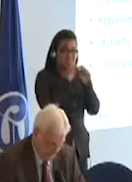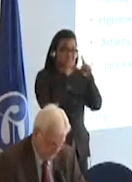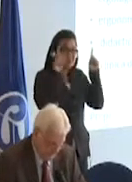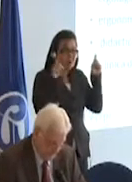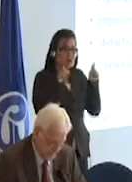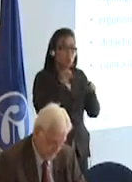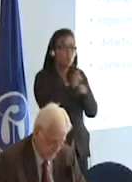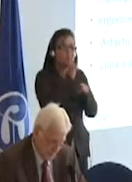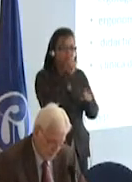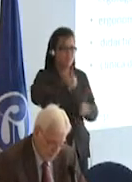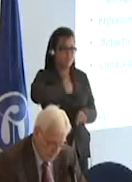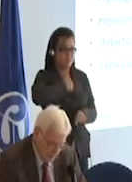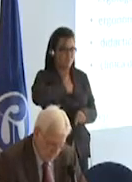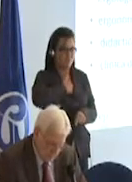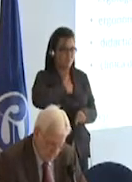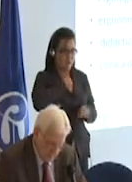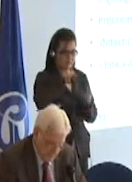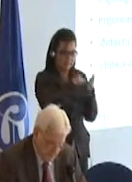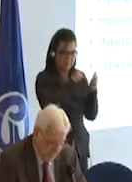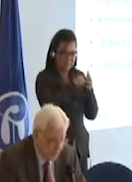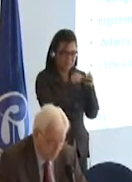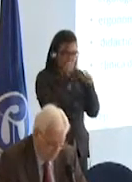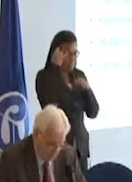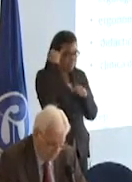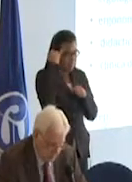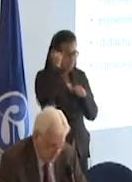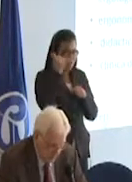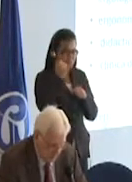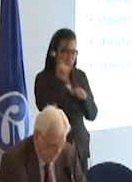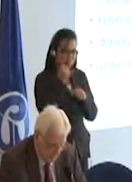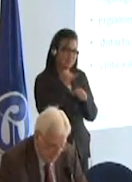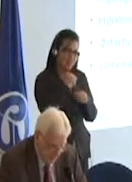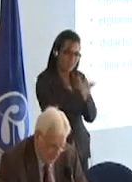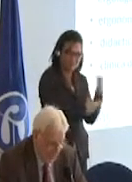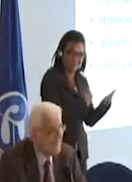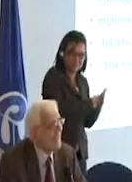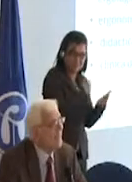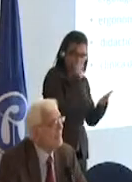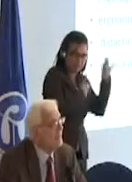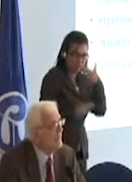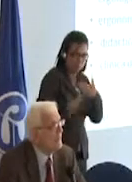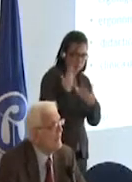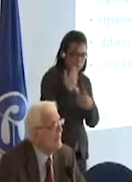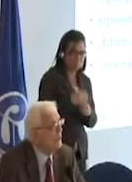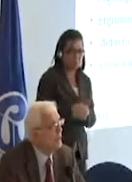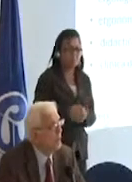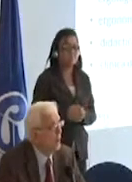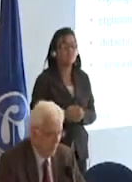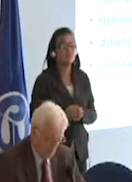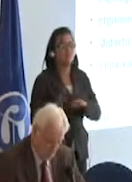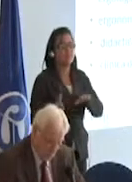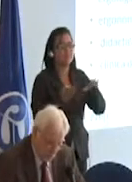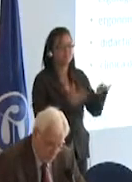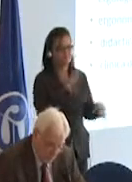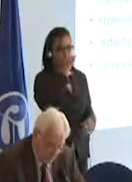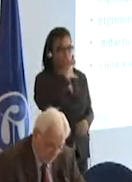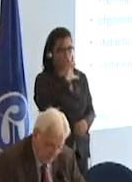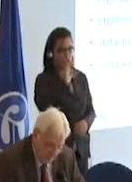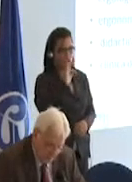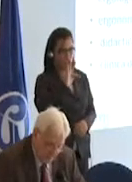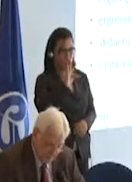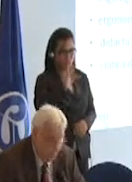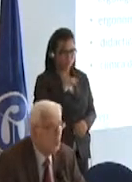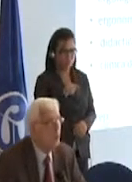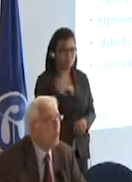importante, la utilizaremos para tratar los resultados. Iflo dice que la actividad es